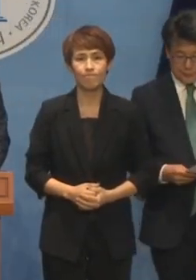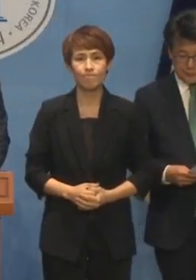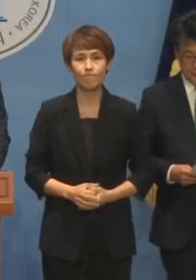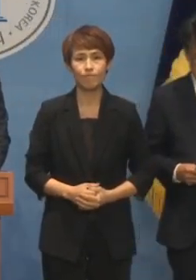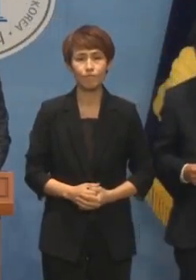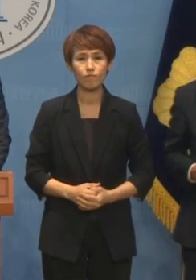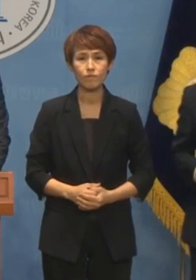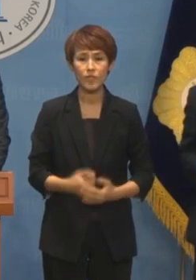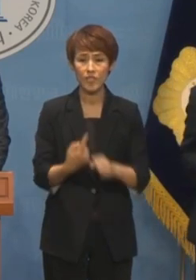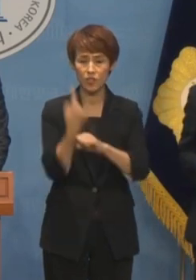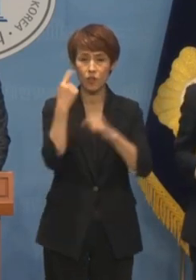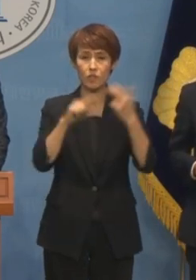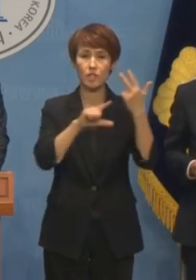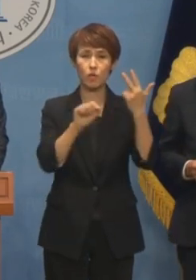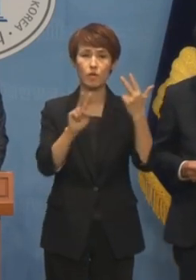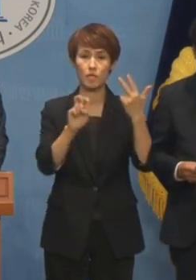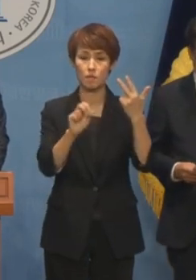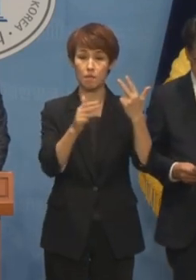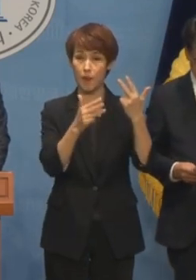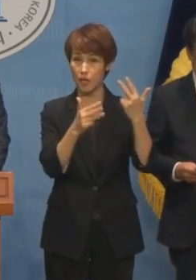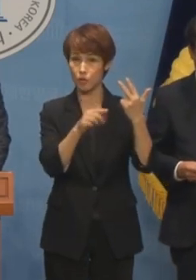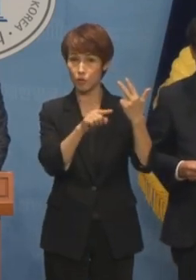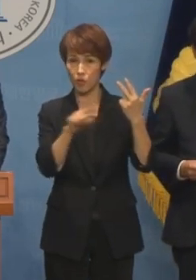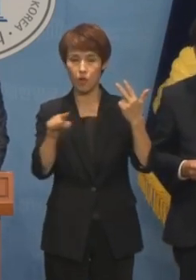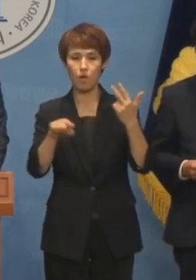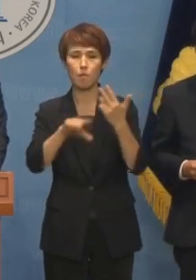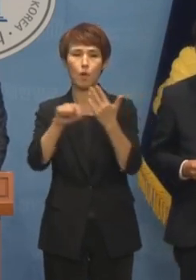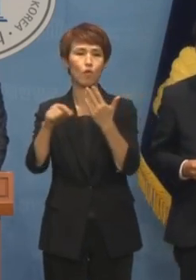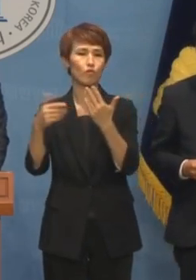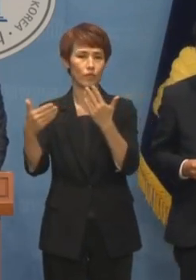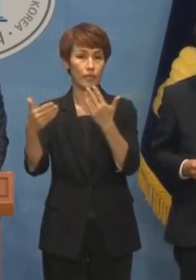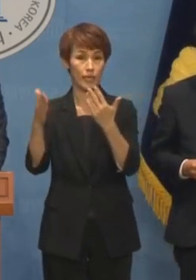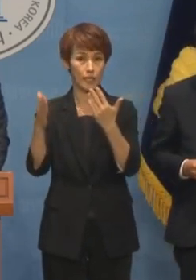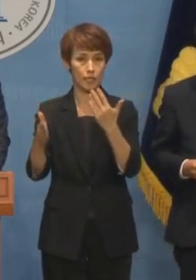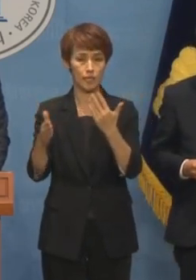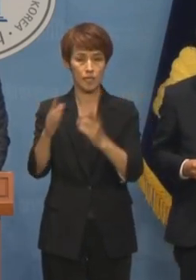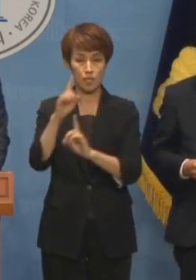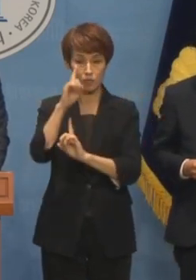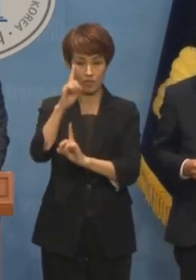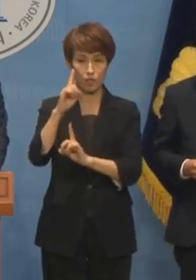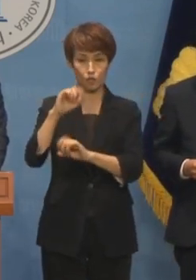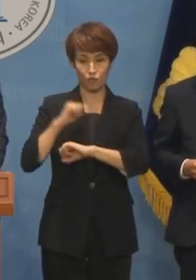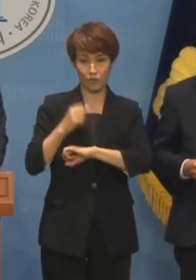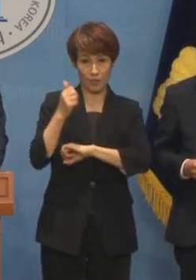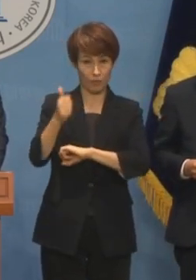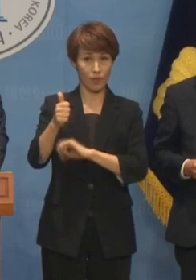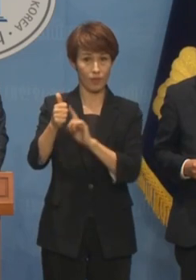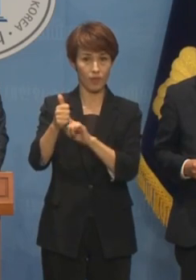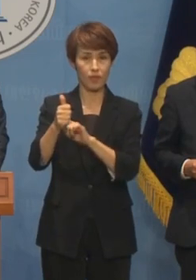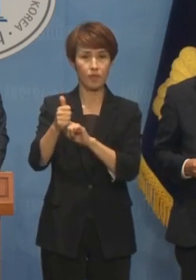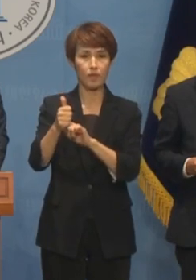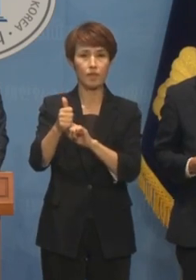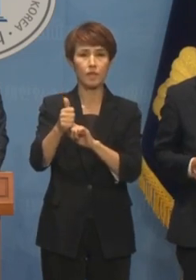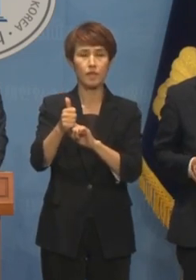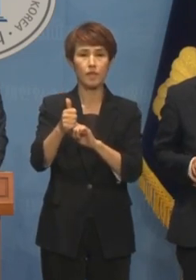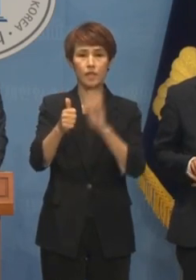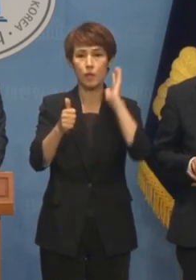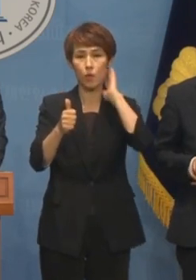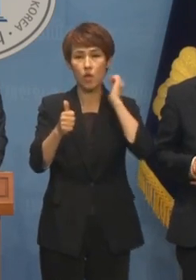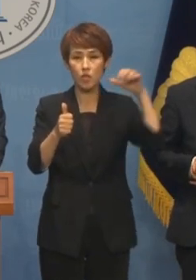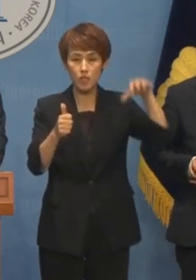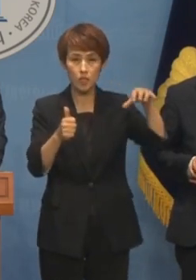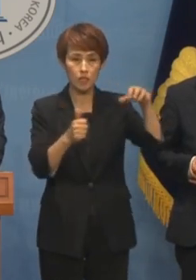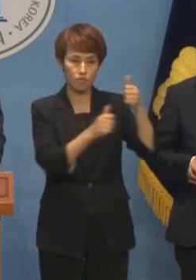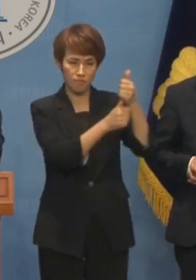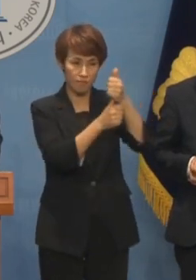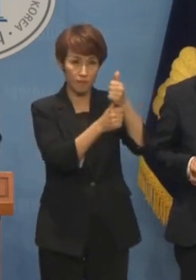나아가 지난해 7월 28일부터 8월 9일까지 이종섭 전 장관은 김용현 대통령실